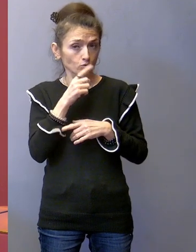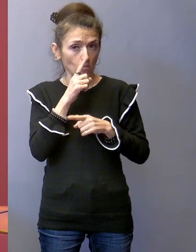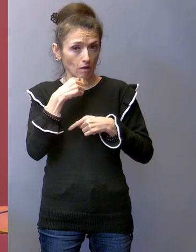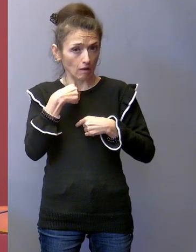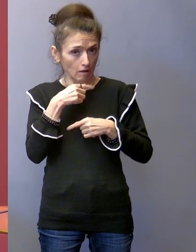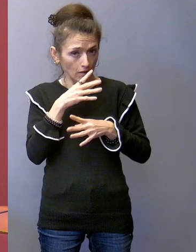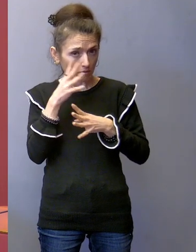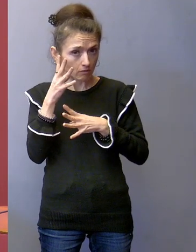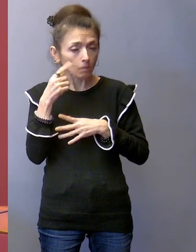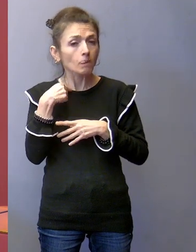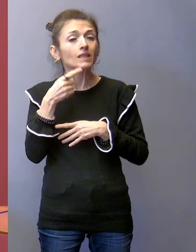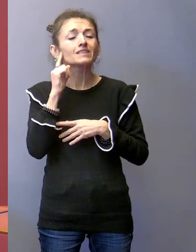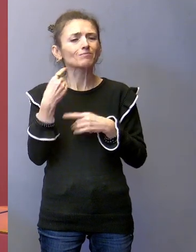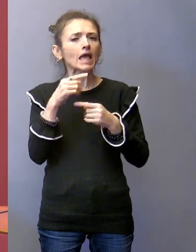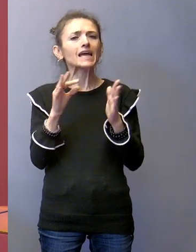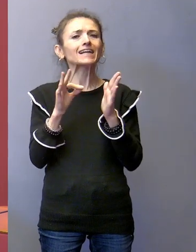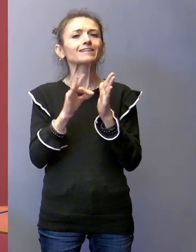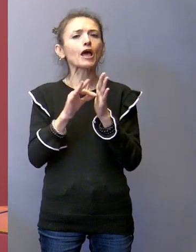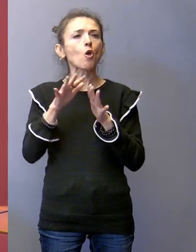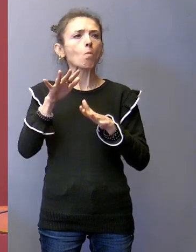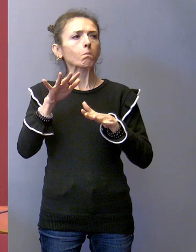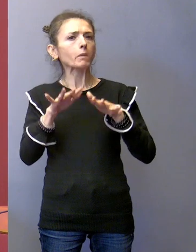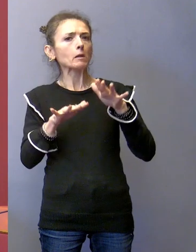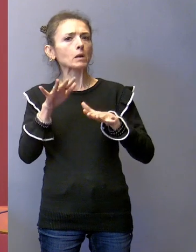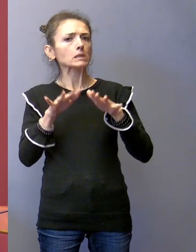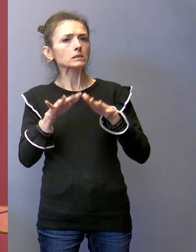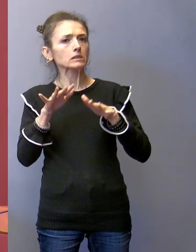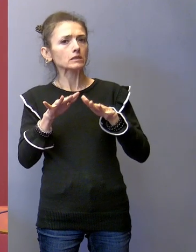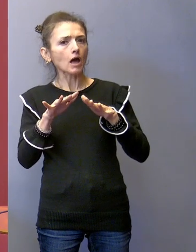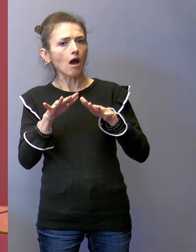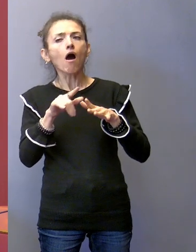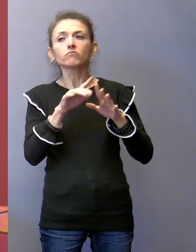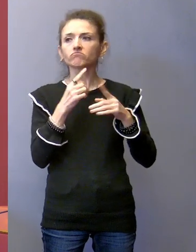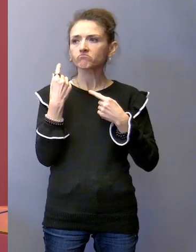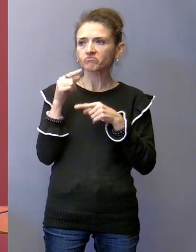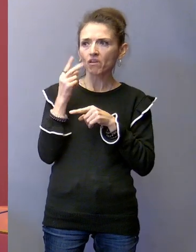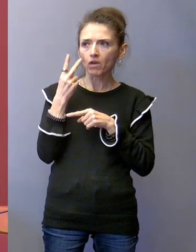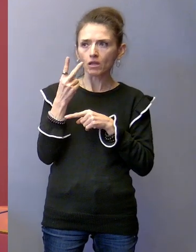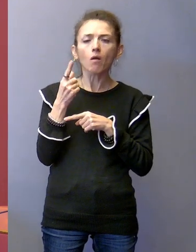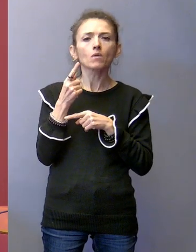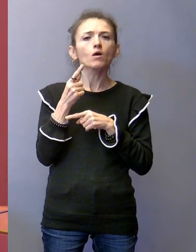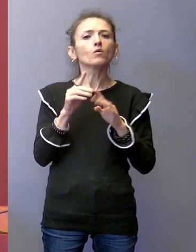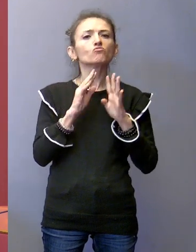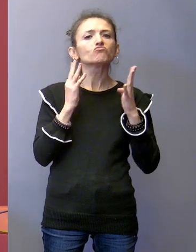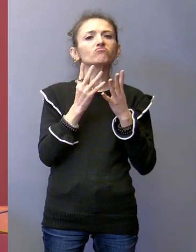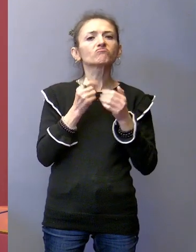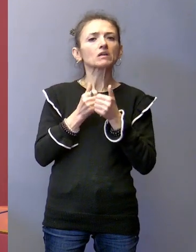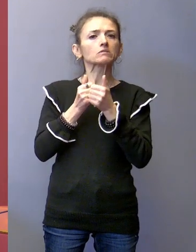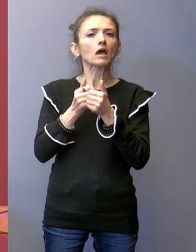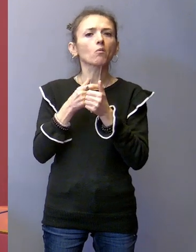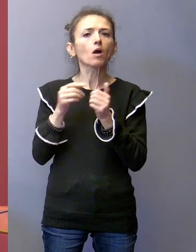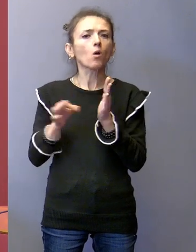nuovo criterio dica se criterio di perplessità sia corretto che l'aggiunta esprima un parere negativo su un ordine del giorno